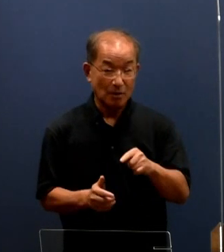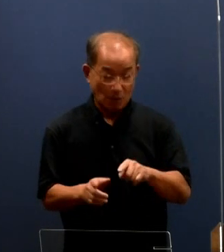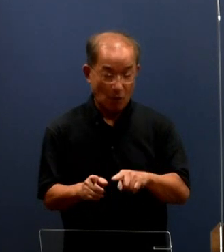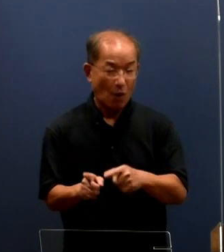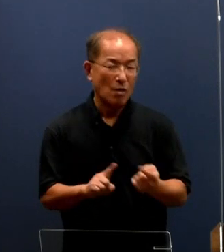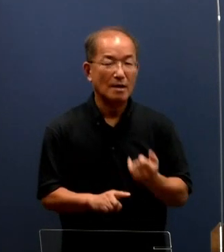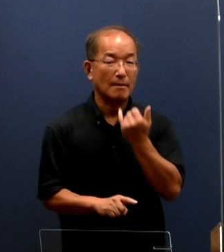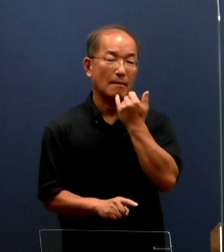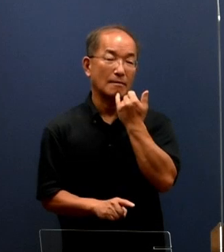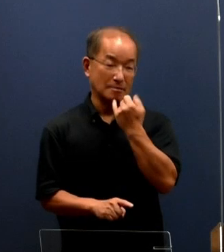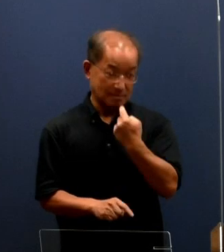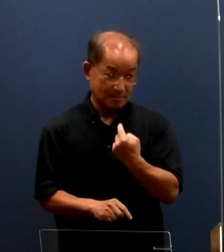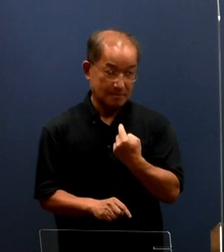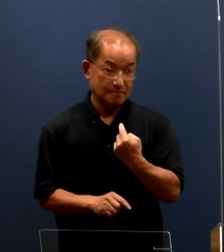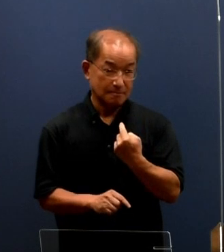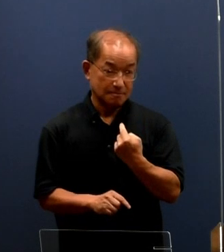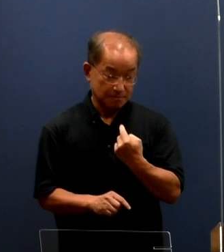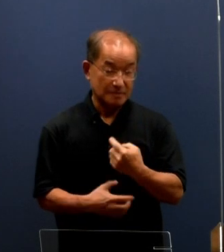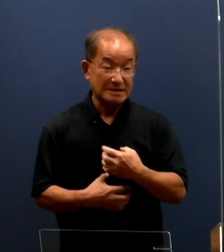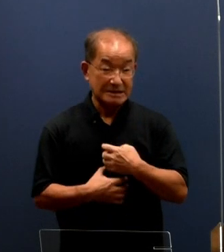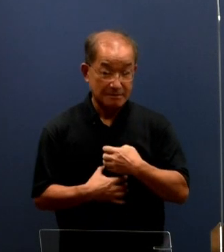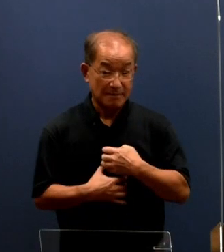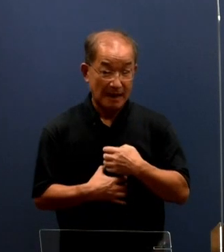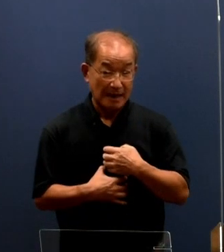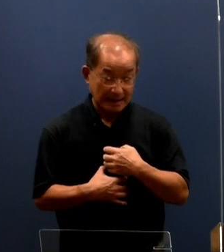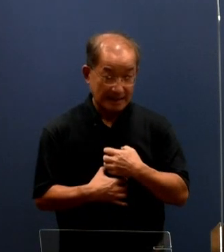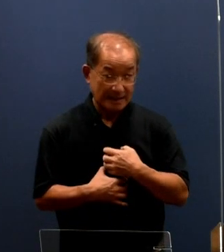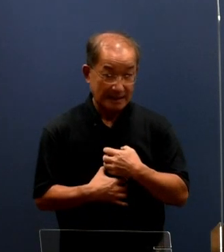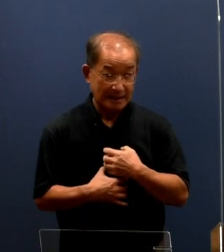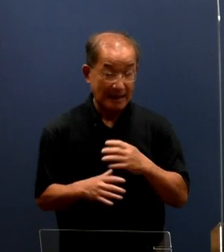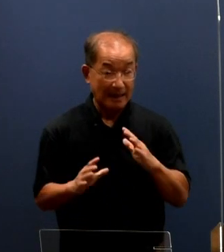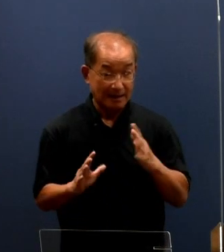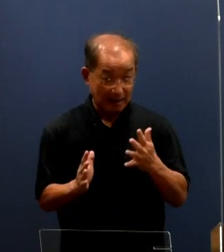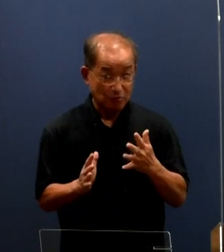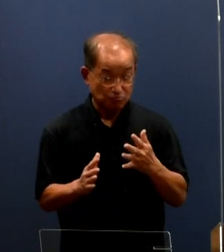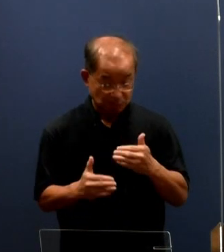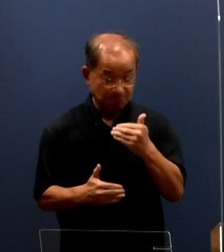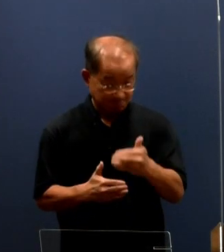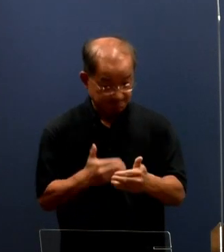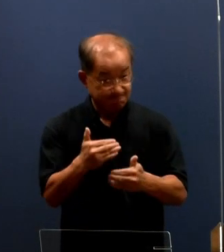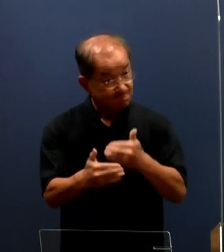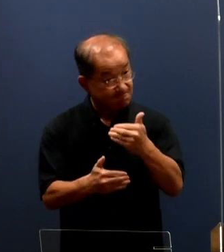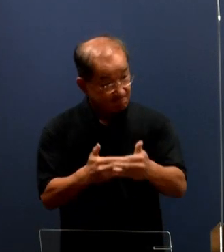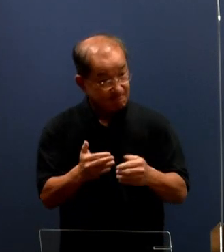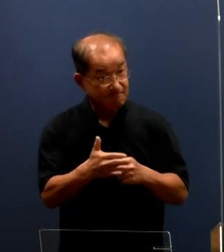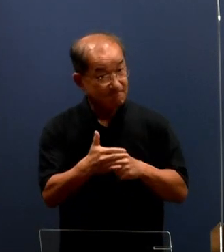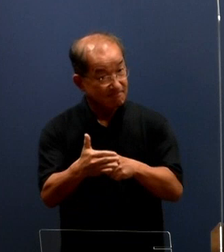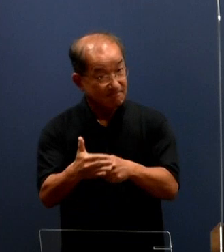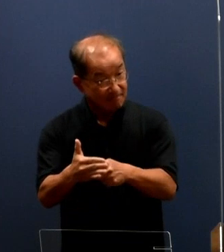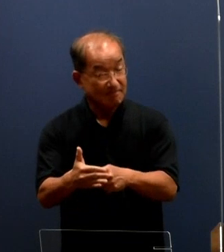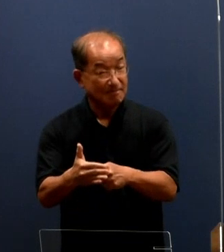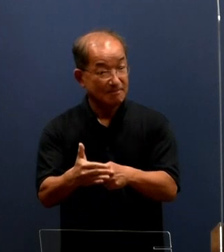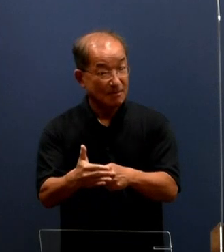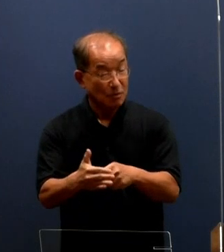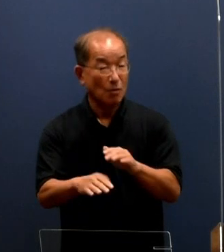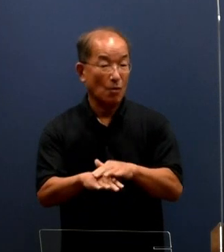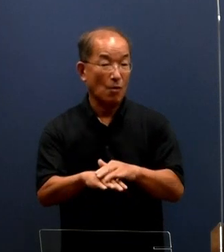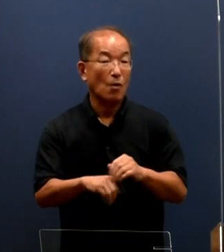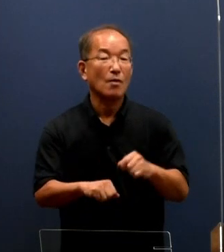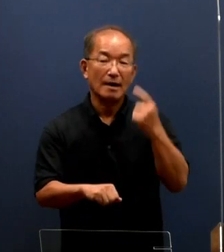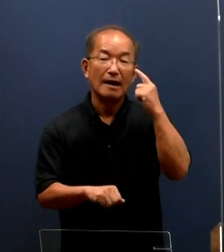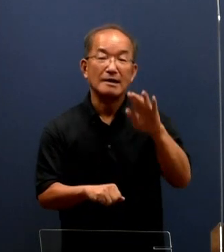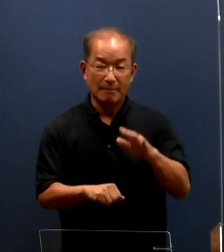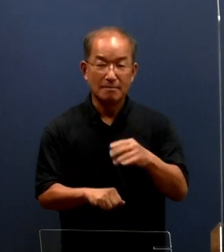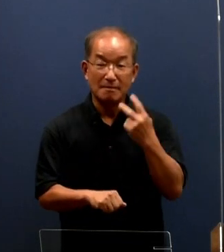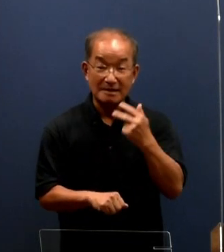こうなんかその失敗のリスクなく成果が出るものをやっていくっていう考え方なので、まあ、松江市さんが取り組まれる状況を見ながら